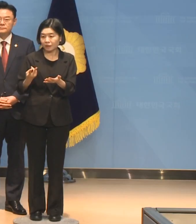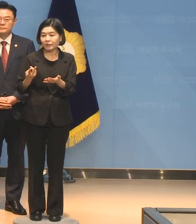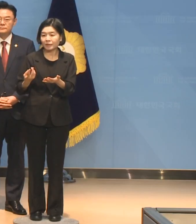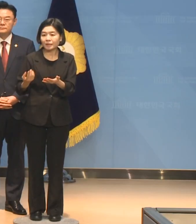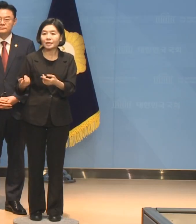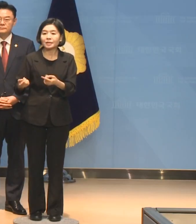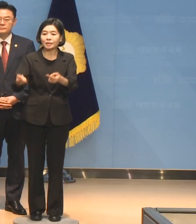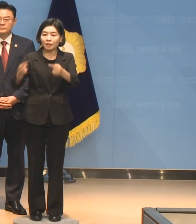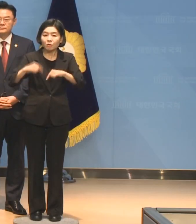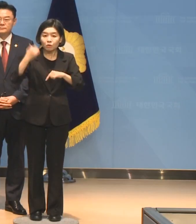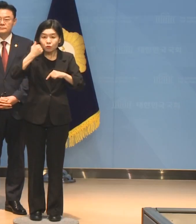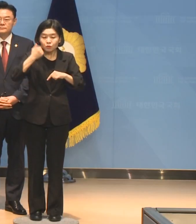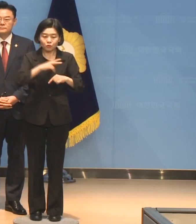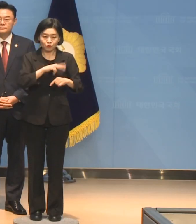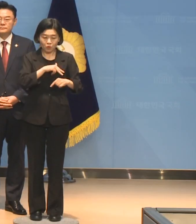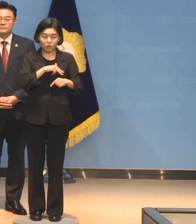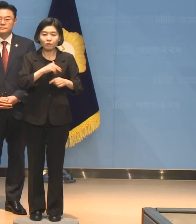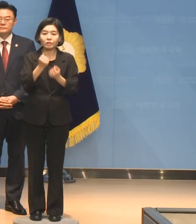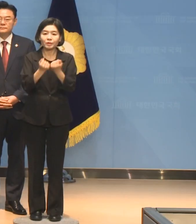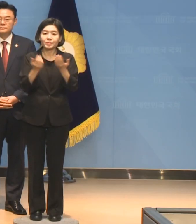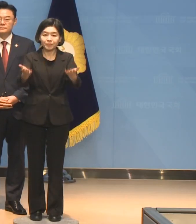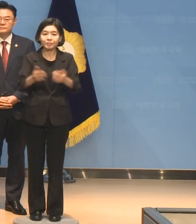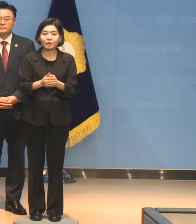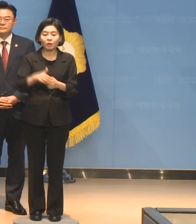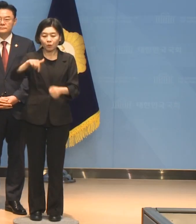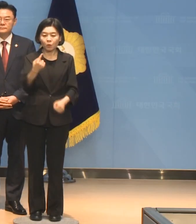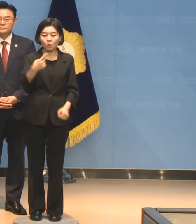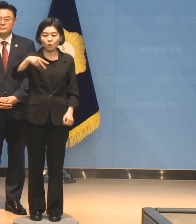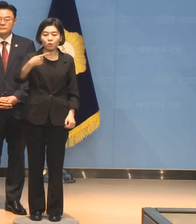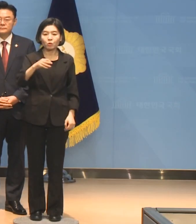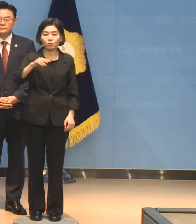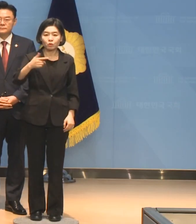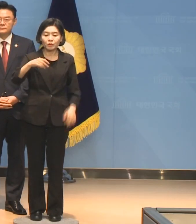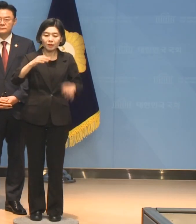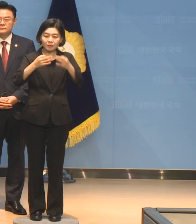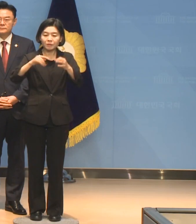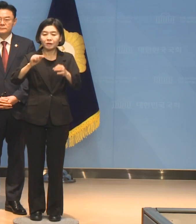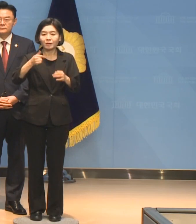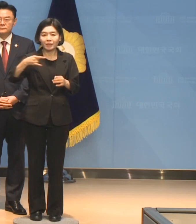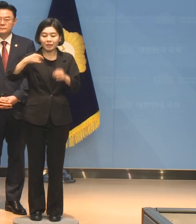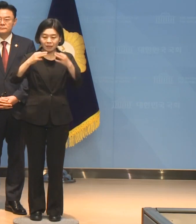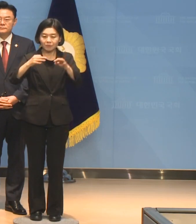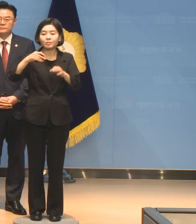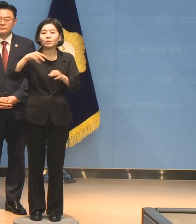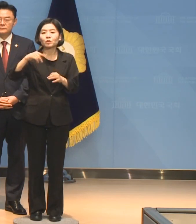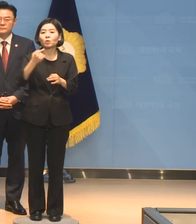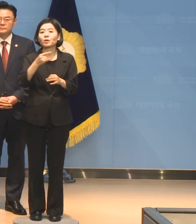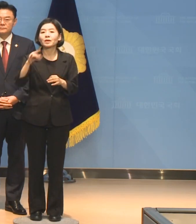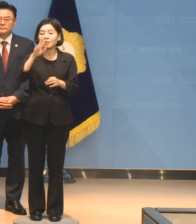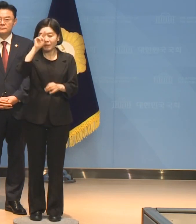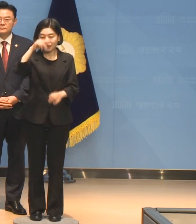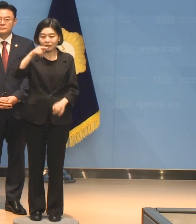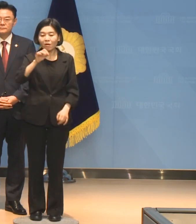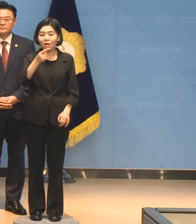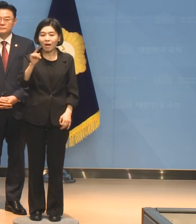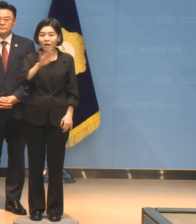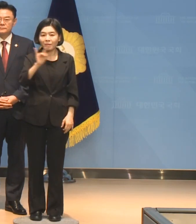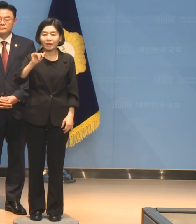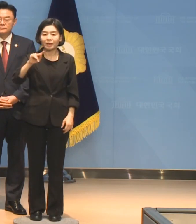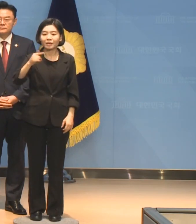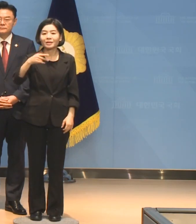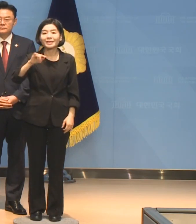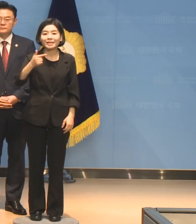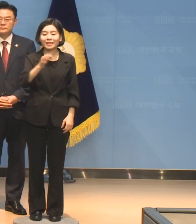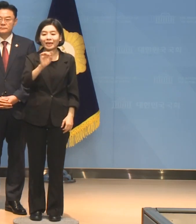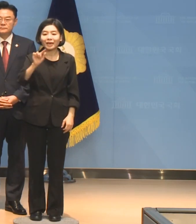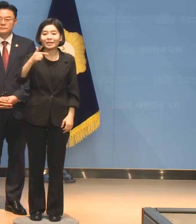제가 말씀을 드리겠습니다. 고동진 의원님, 김건희 의원님, 김소희 의원님, 박정화 의원님, 배현진 의원님, 안상훈